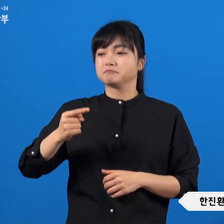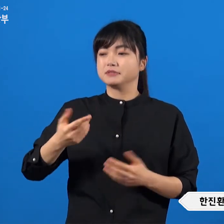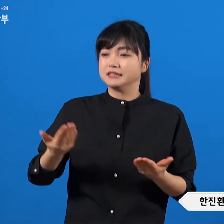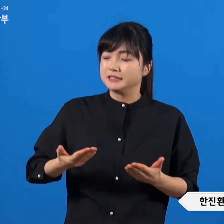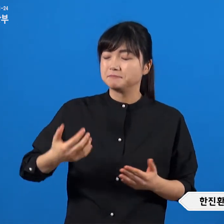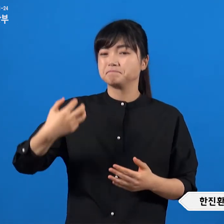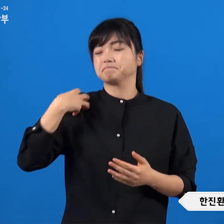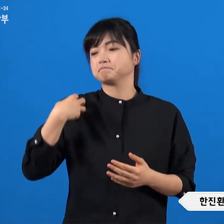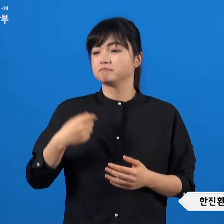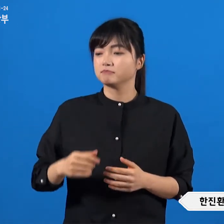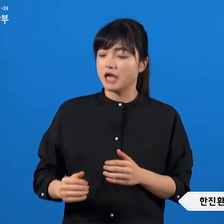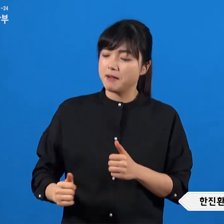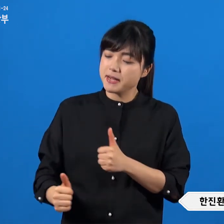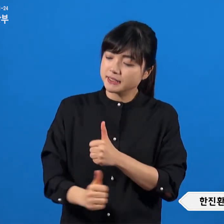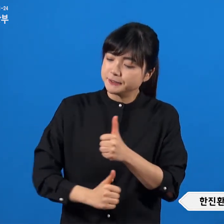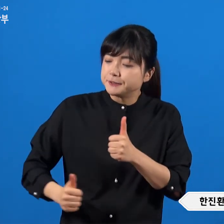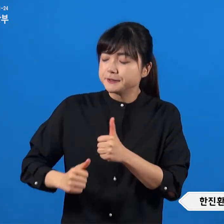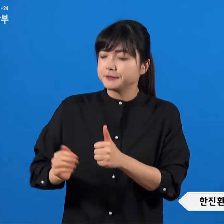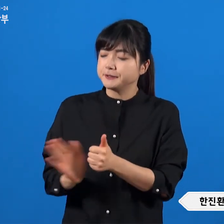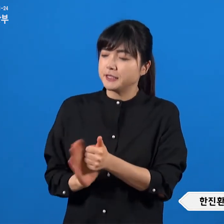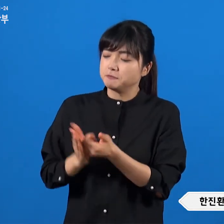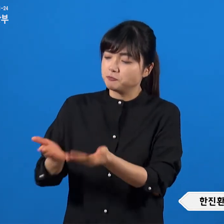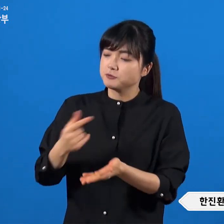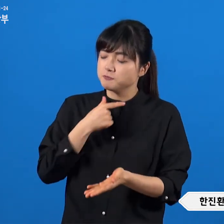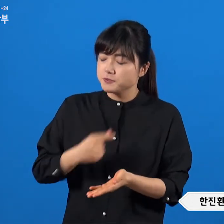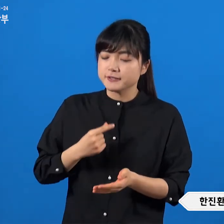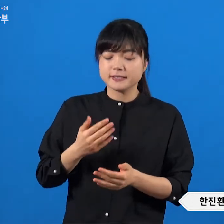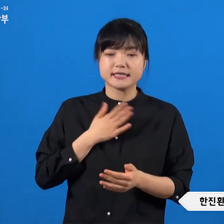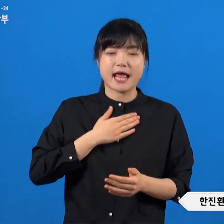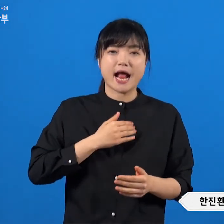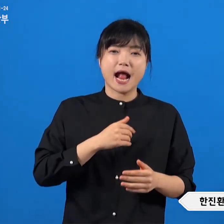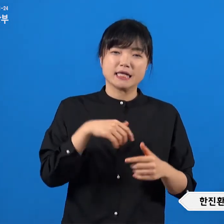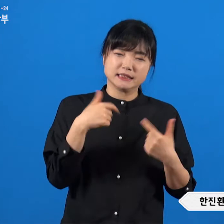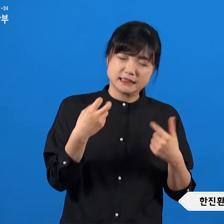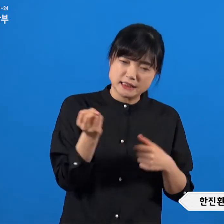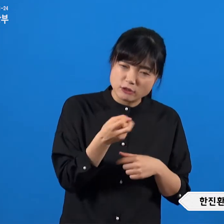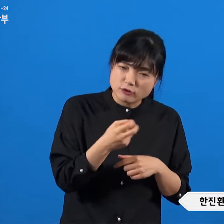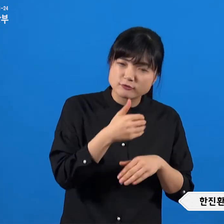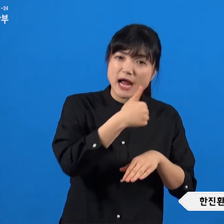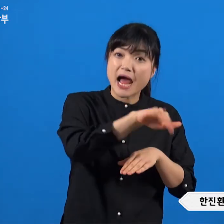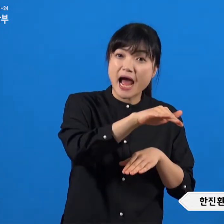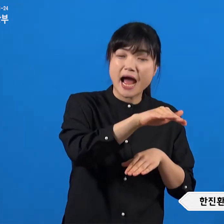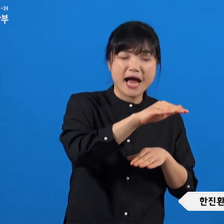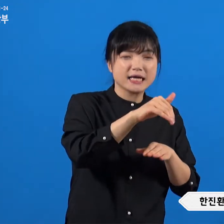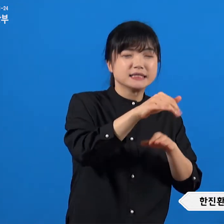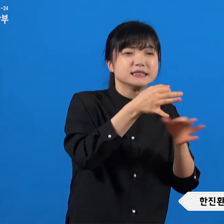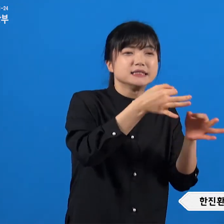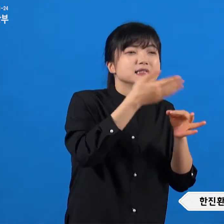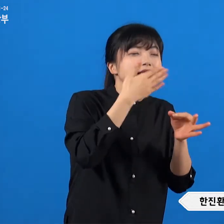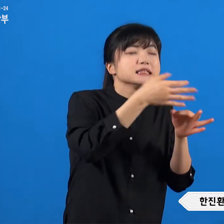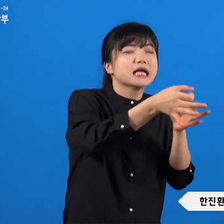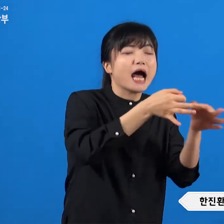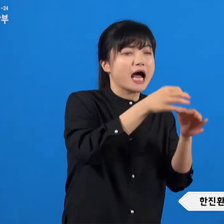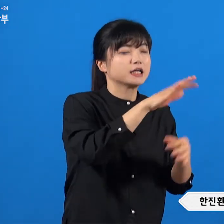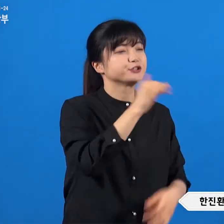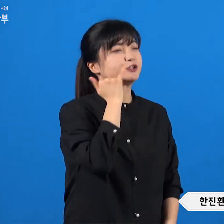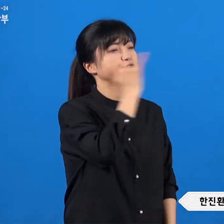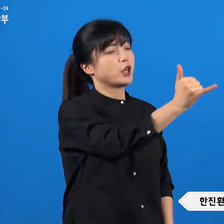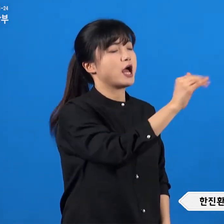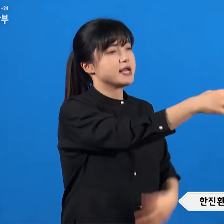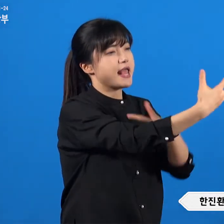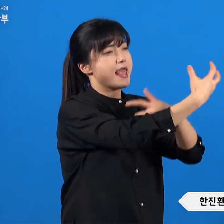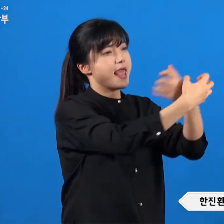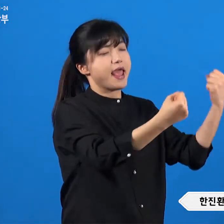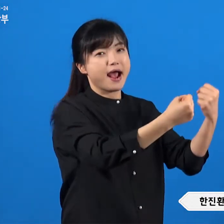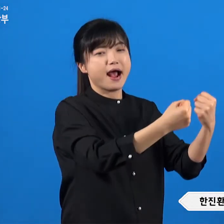부원들을 한번 대접을 한다고 자기가 단골로 가는 식당으로 초대를 했습니다. 장로님이 전화를 걸어서 예약을